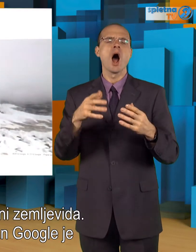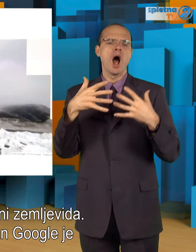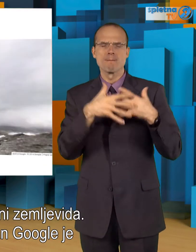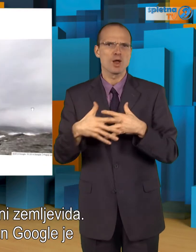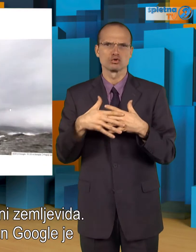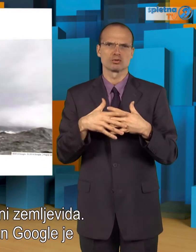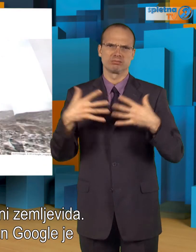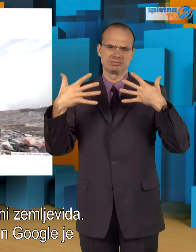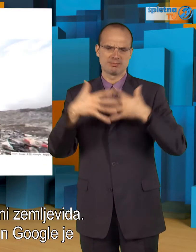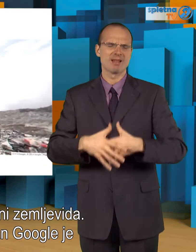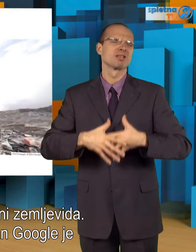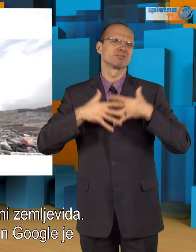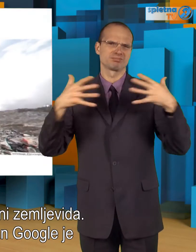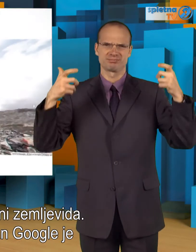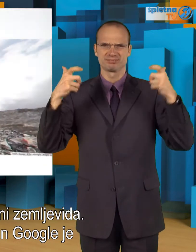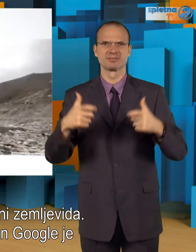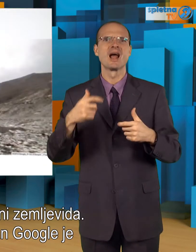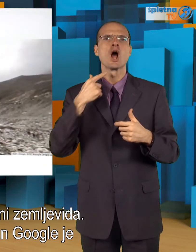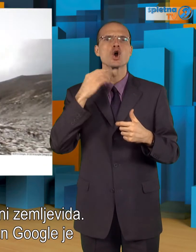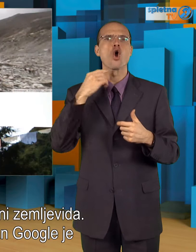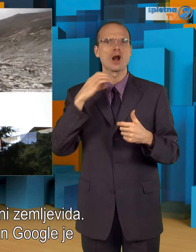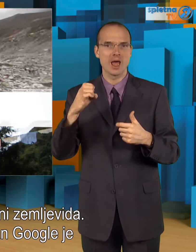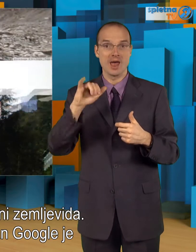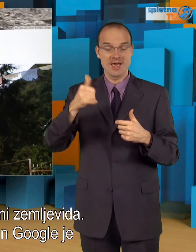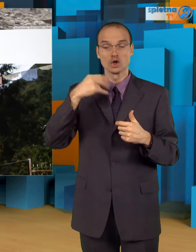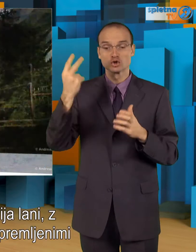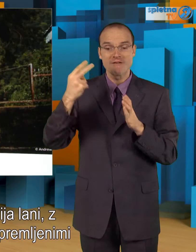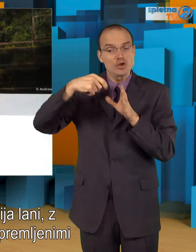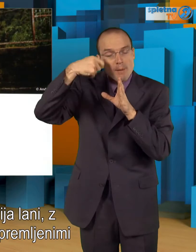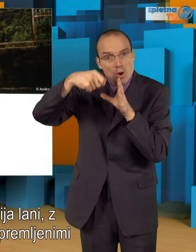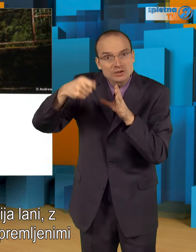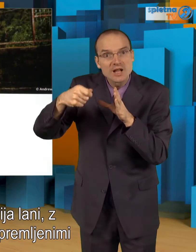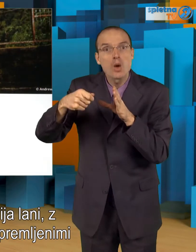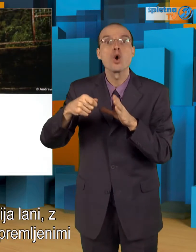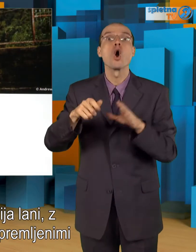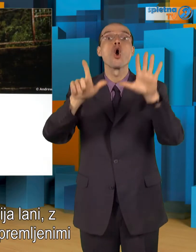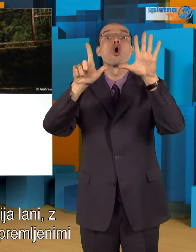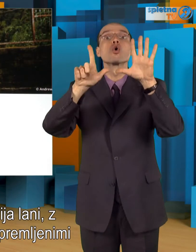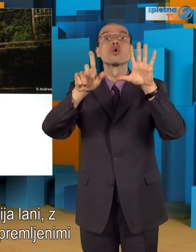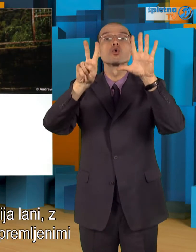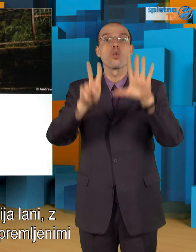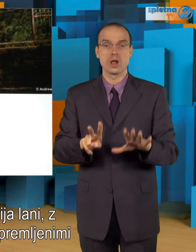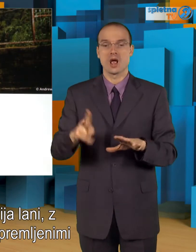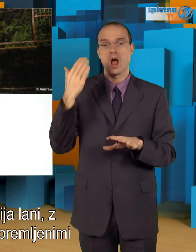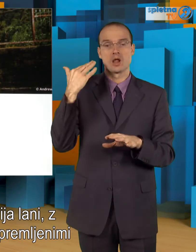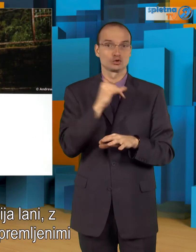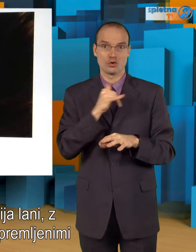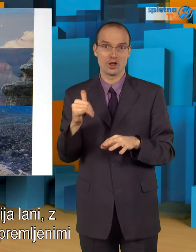Ameriški spletni velikan Google je Slovenijo posnel julija lani z avtomobili, ki so bili opremljeni s